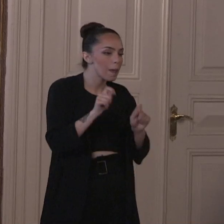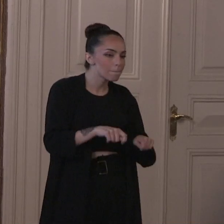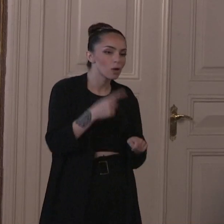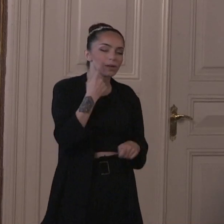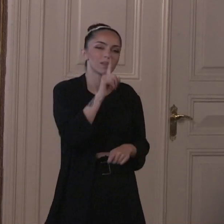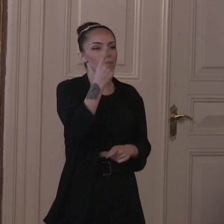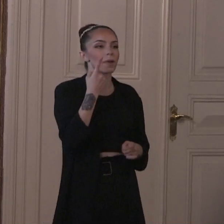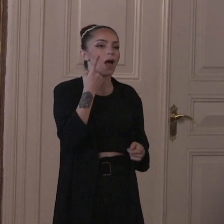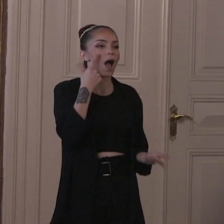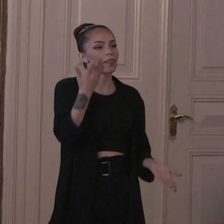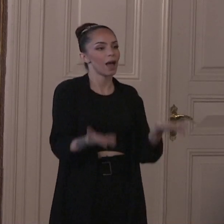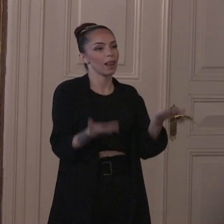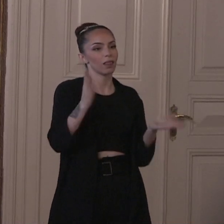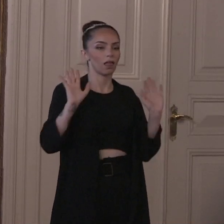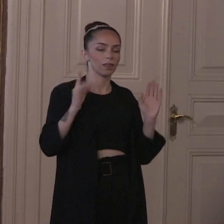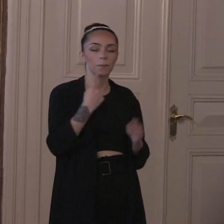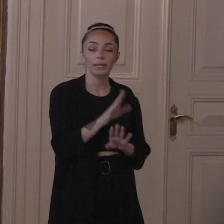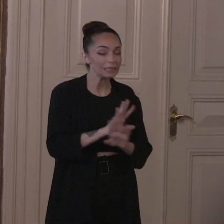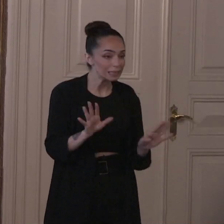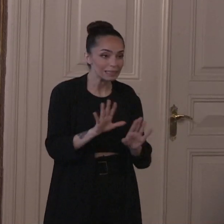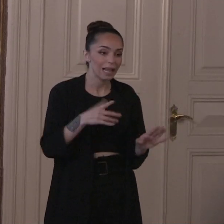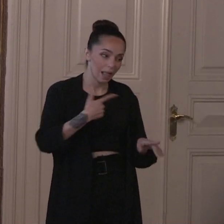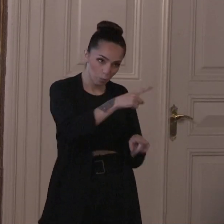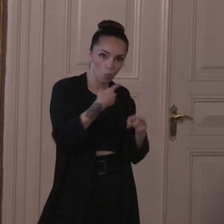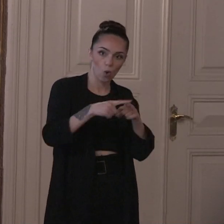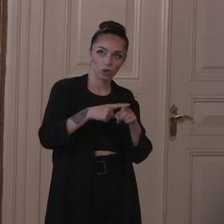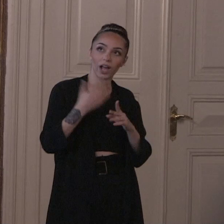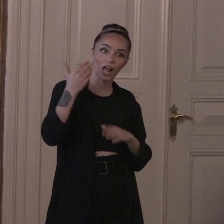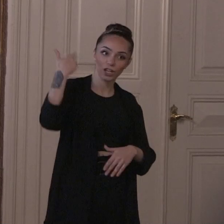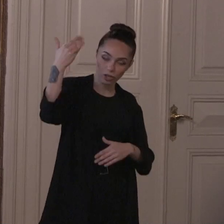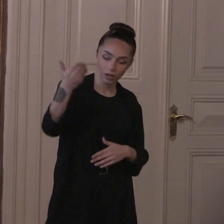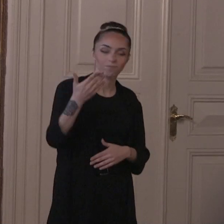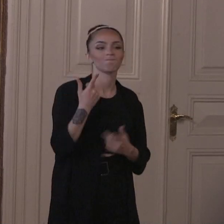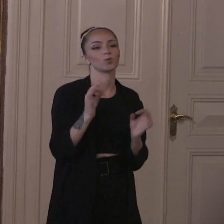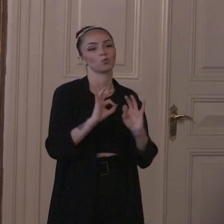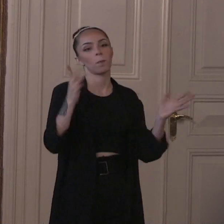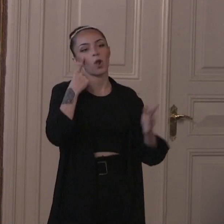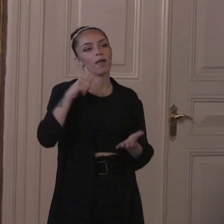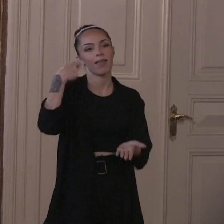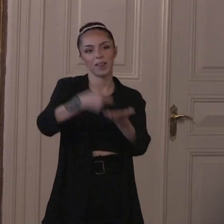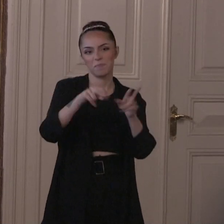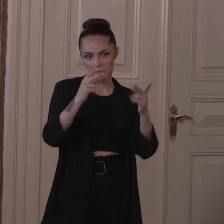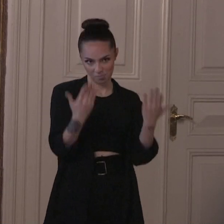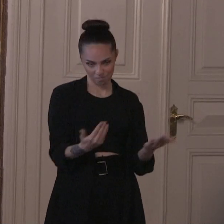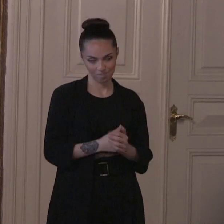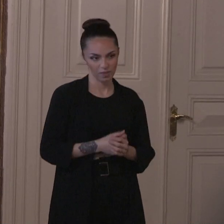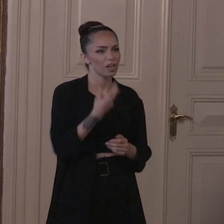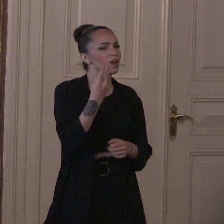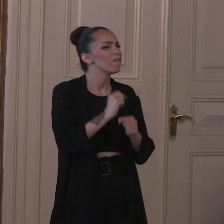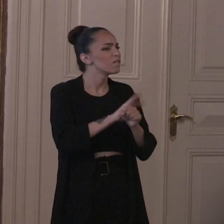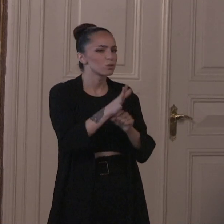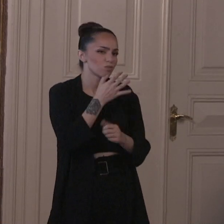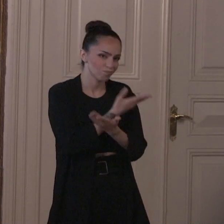bir adalet meselesi değil, ortak bir geleceğe güçlü bir yatırımdır. Covid-19 salgınından kaynaklanan